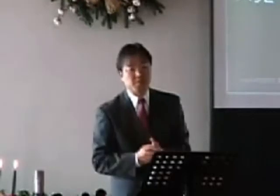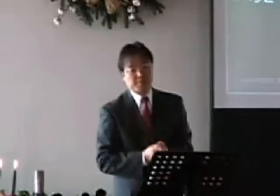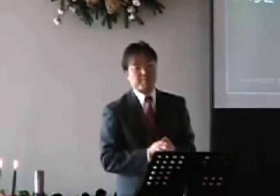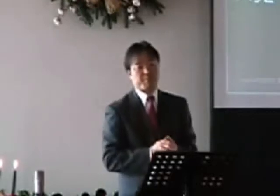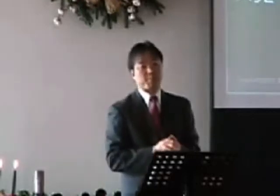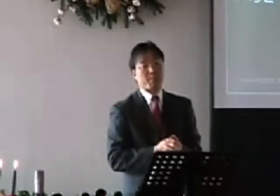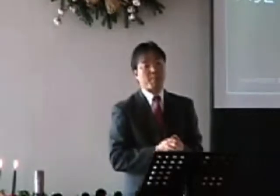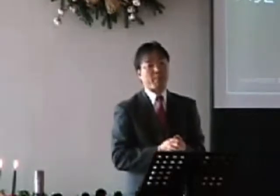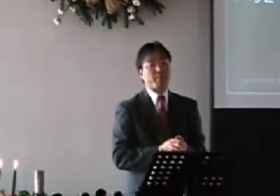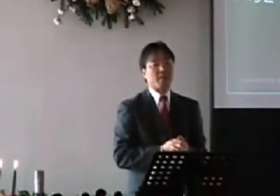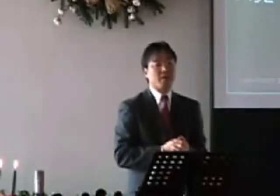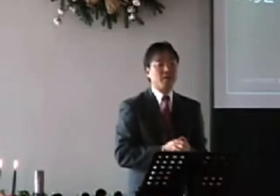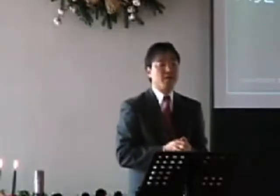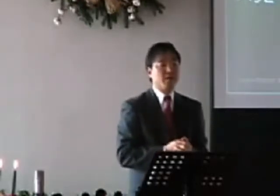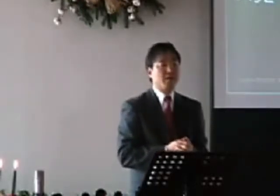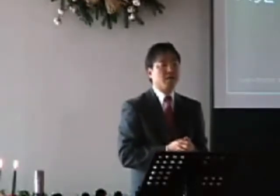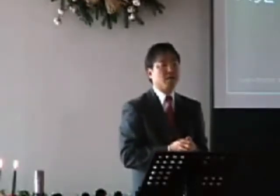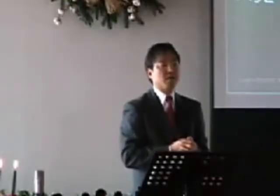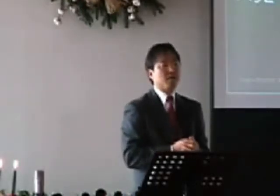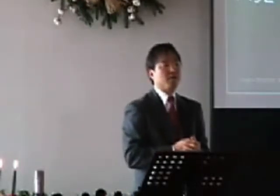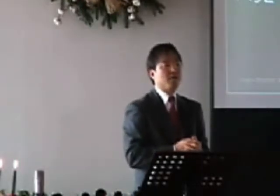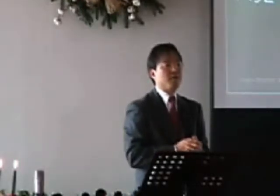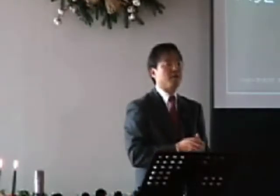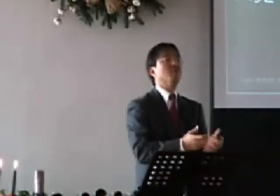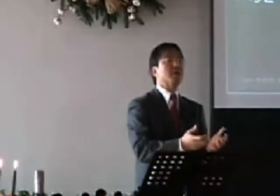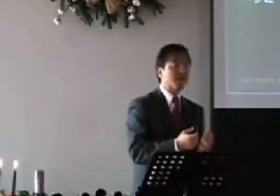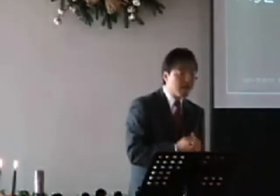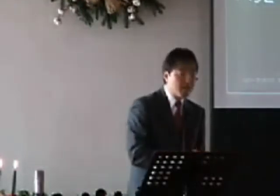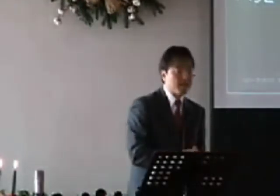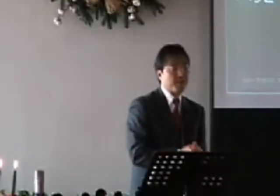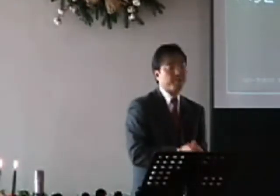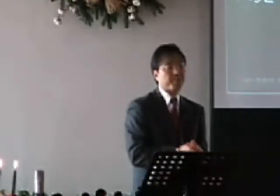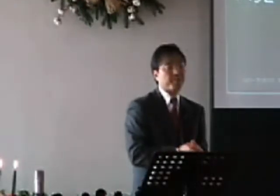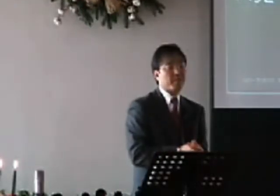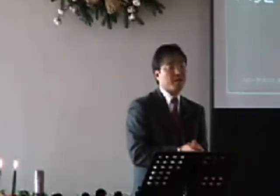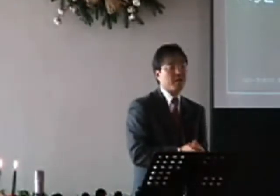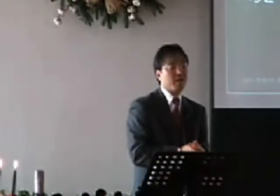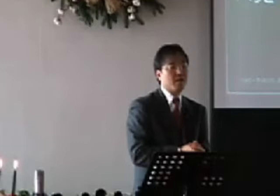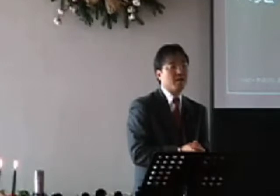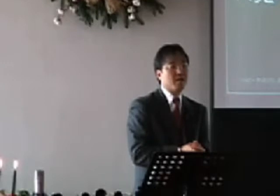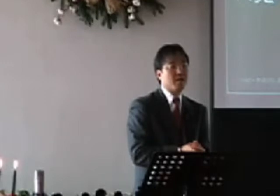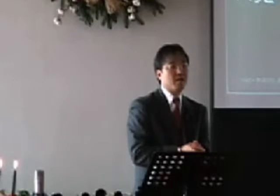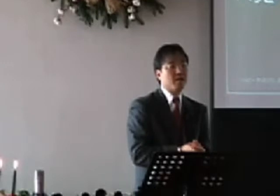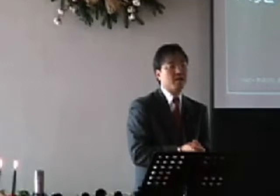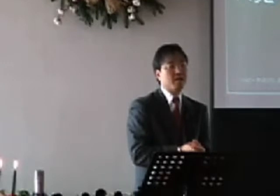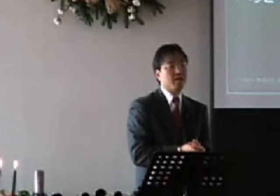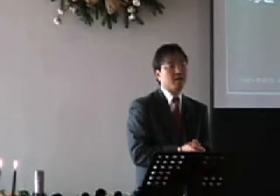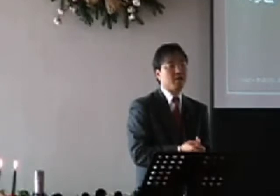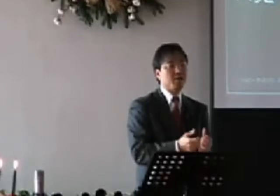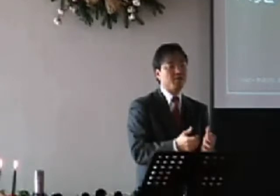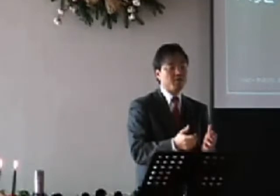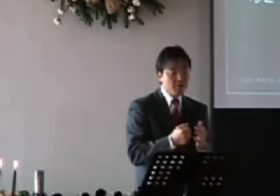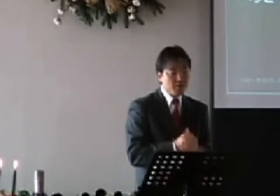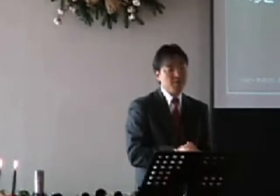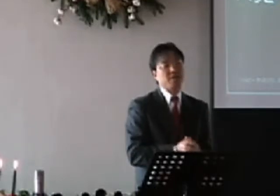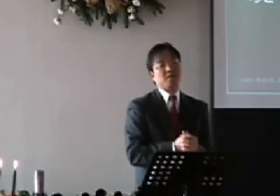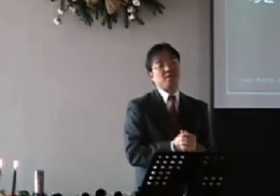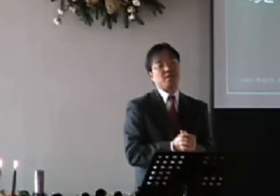。それは失われている私たち一人一人を見つけ出して救い出すために、